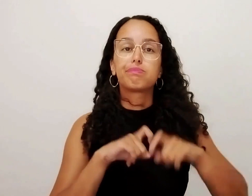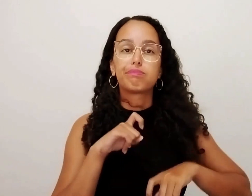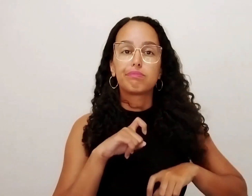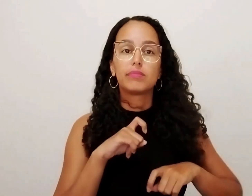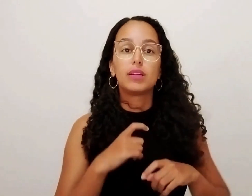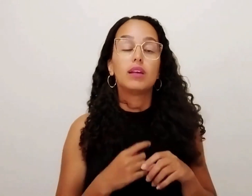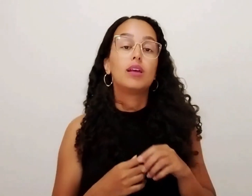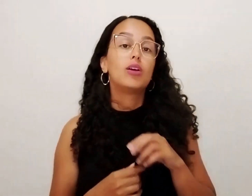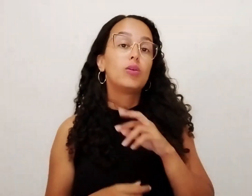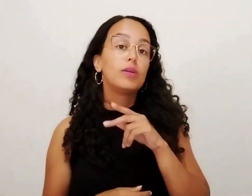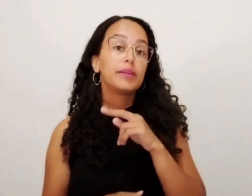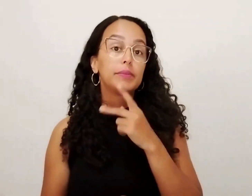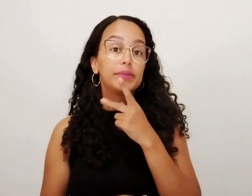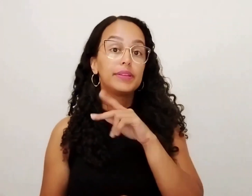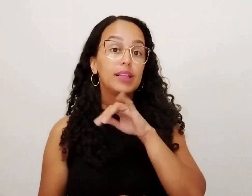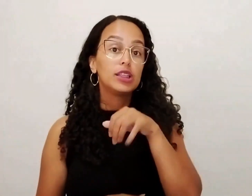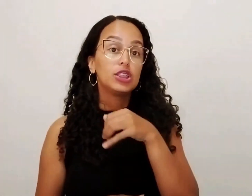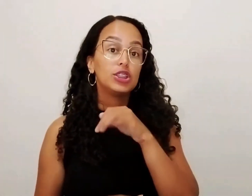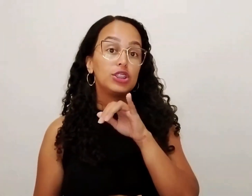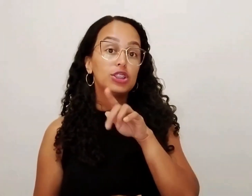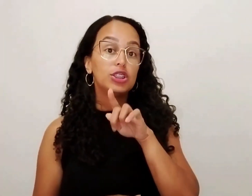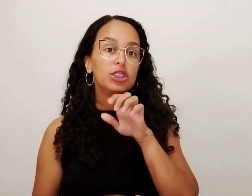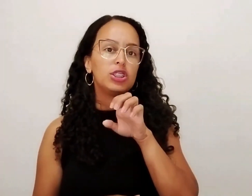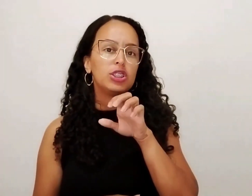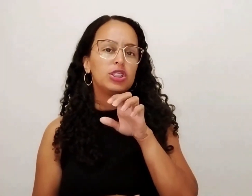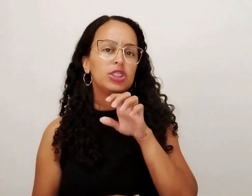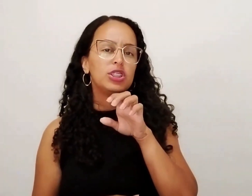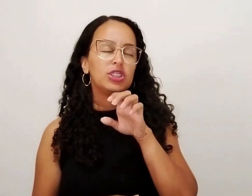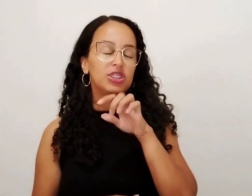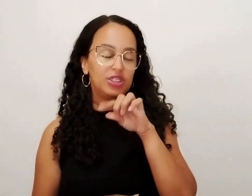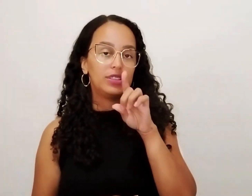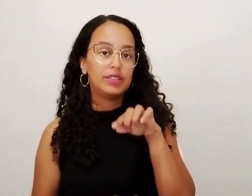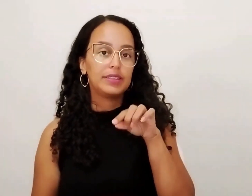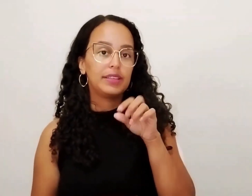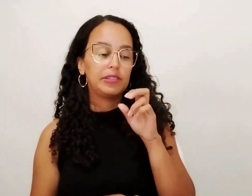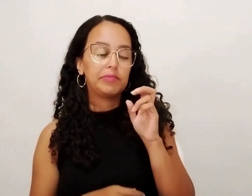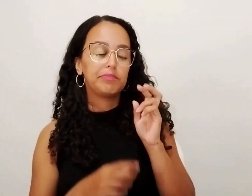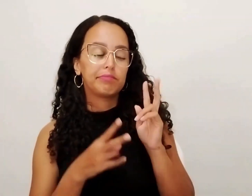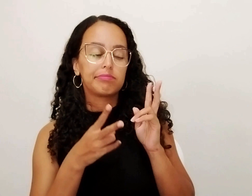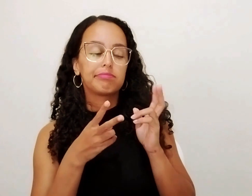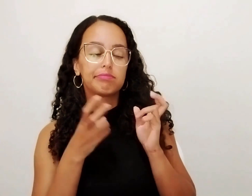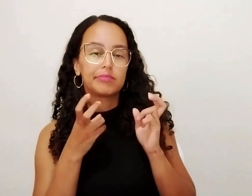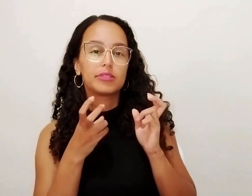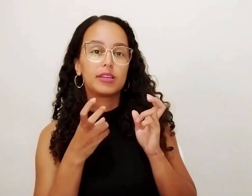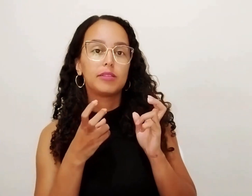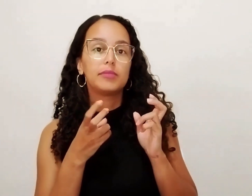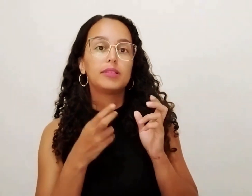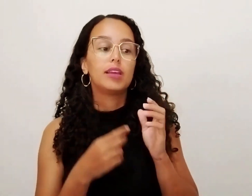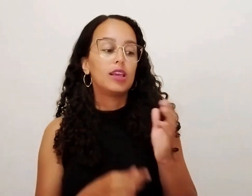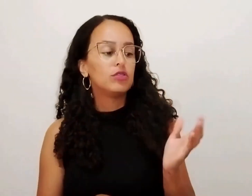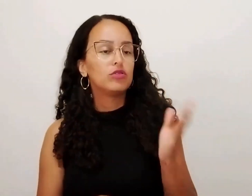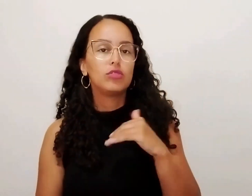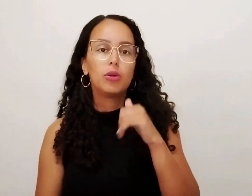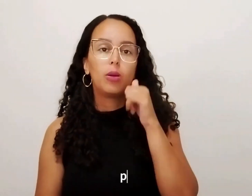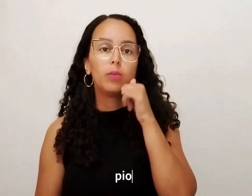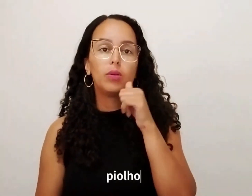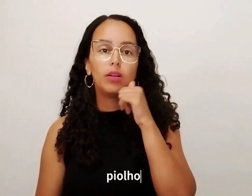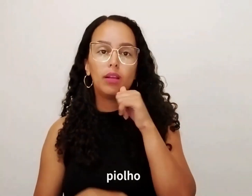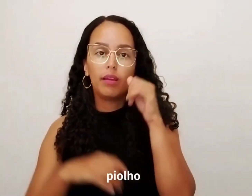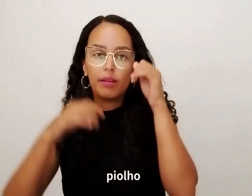também brinca com ela. Giguê descobre, tenta impedir que ela passe tempo com